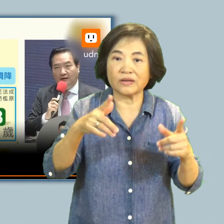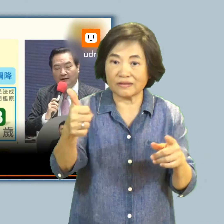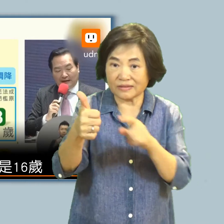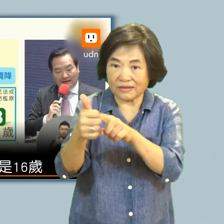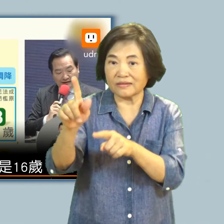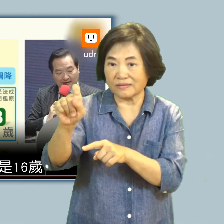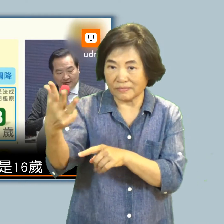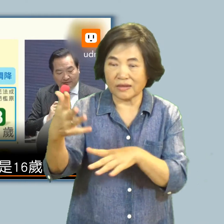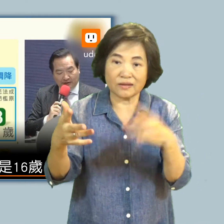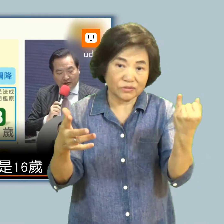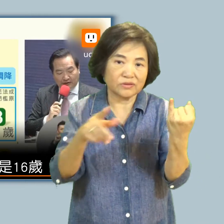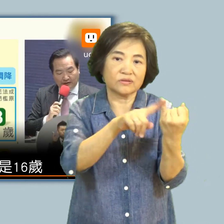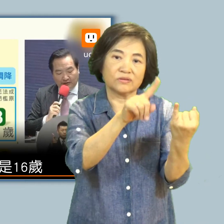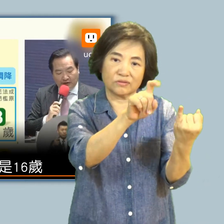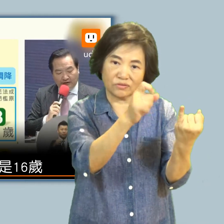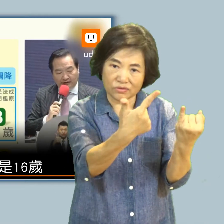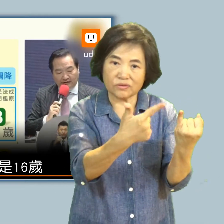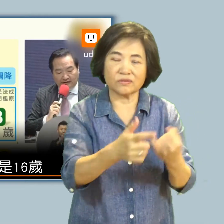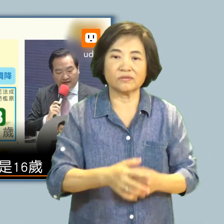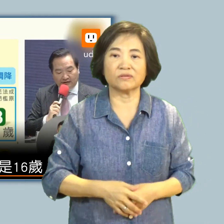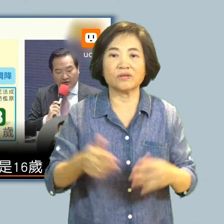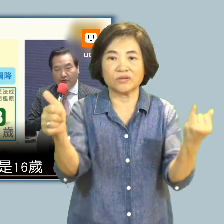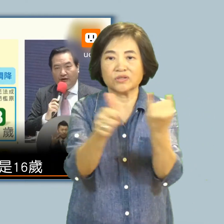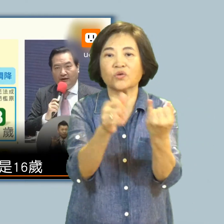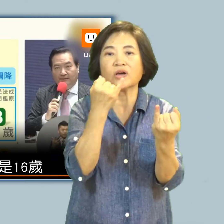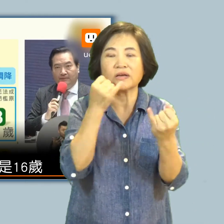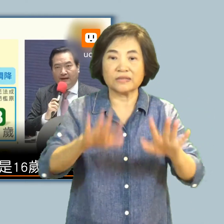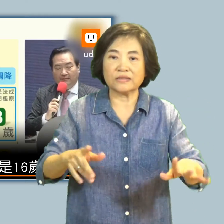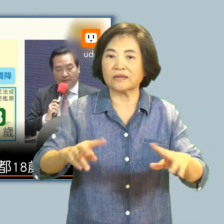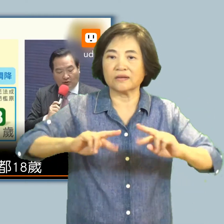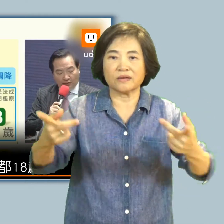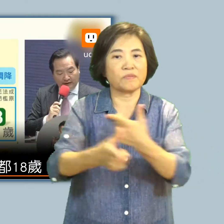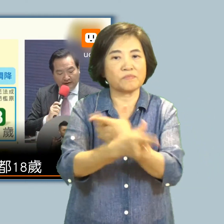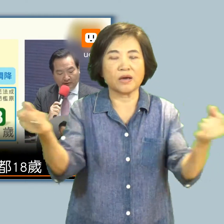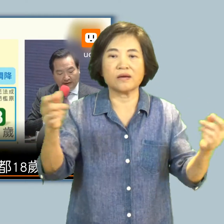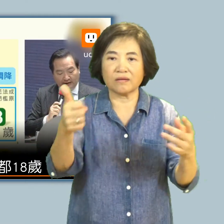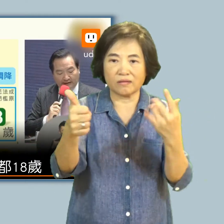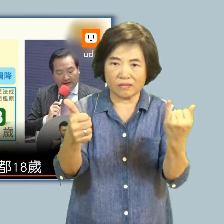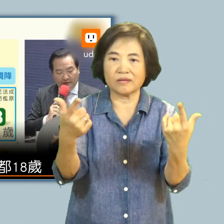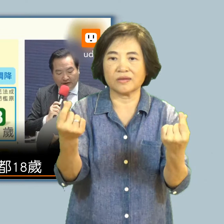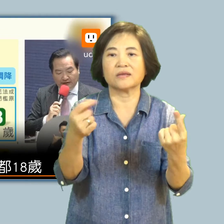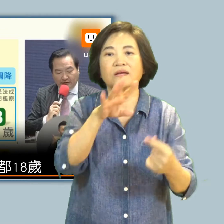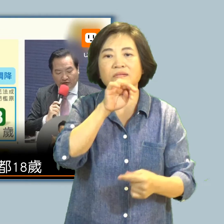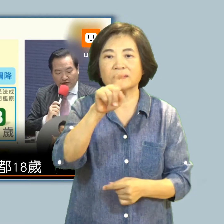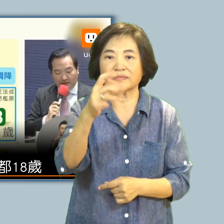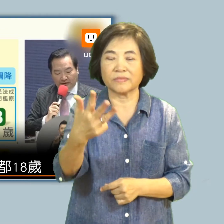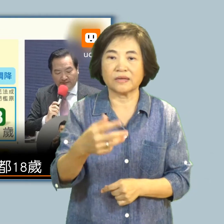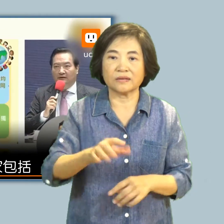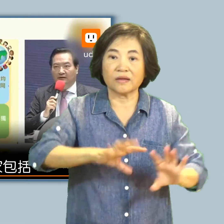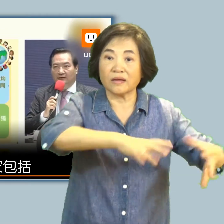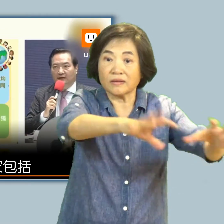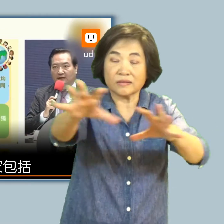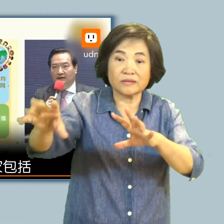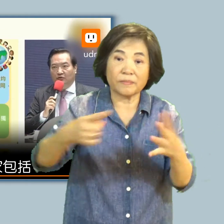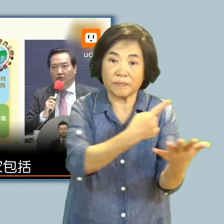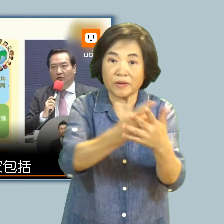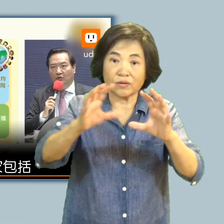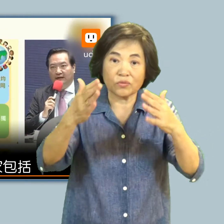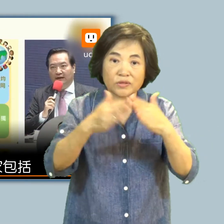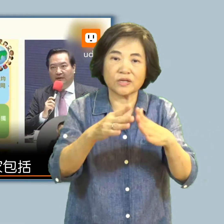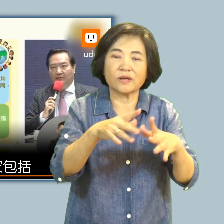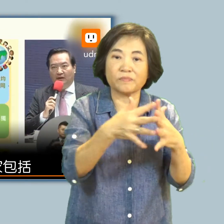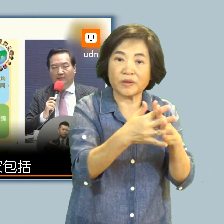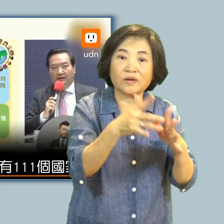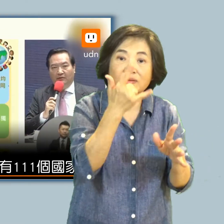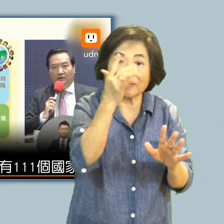同，男性是18岁，女性是16岁，那统一为男女性都18岁。世界的主要